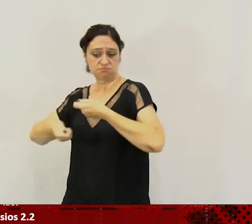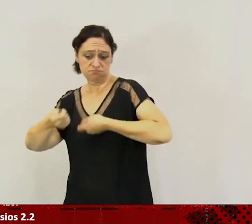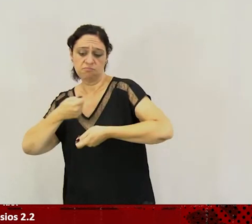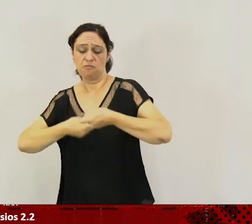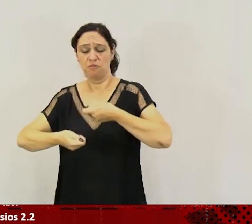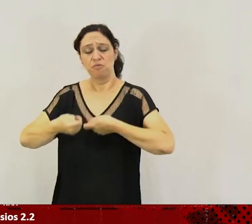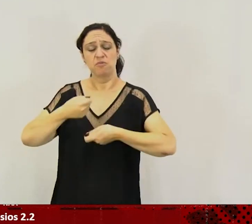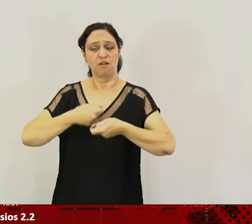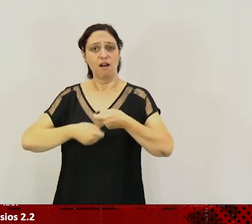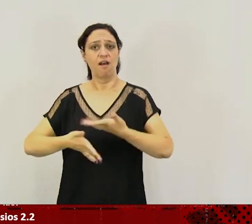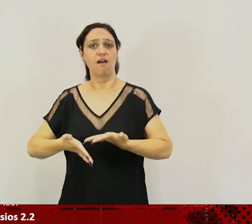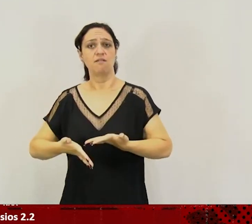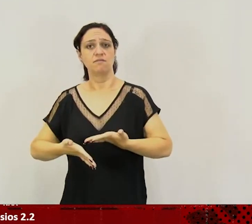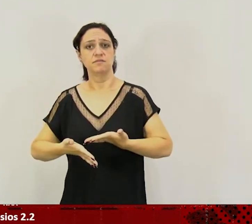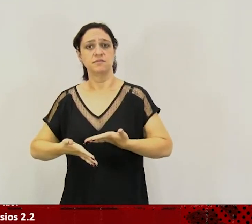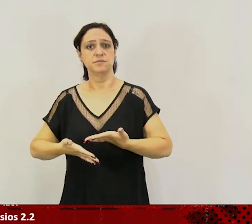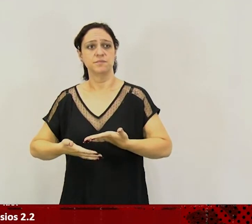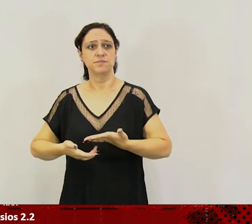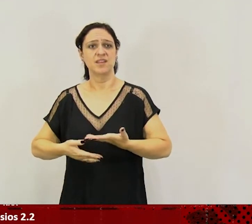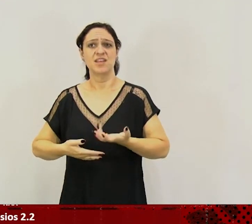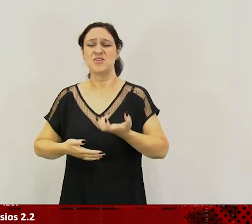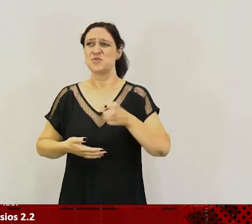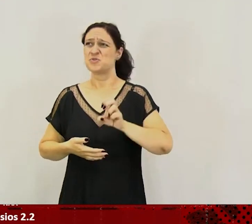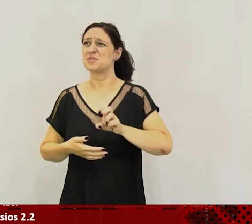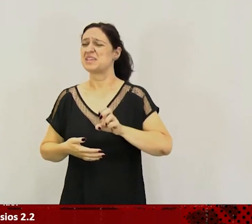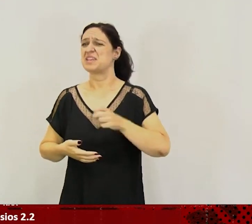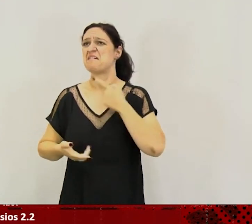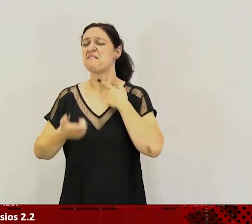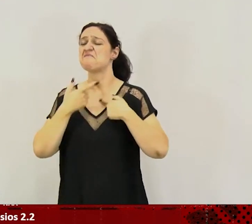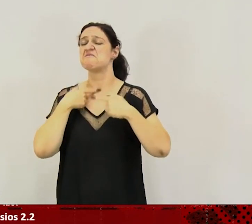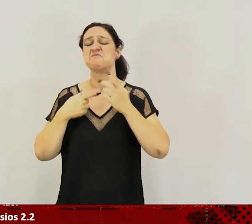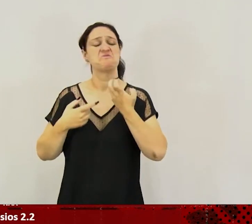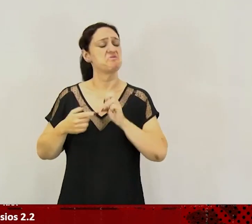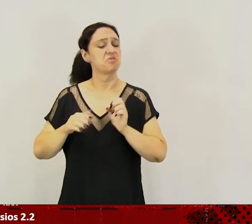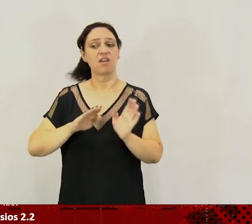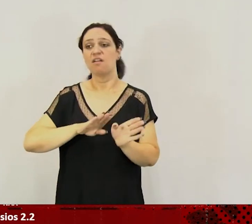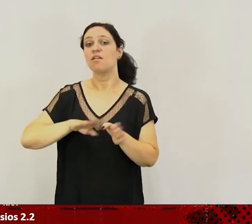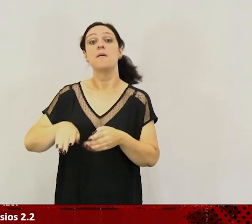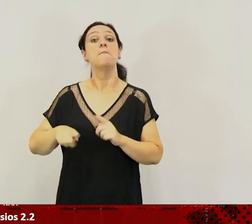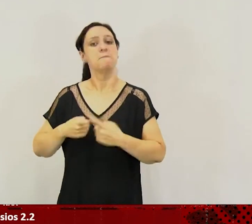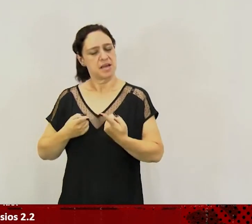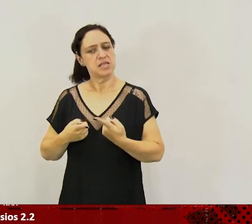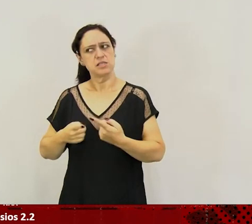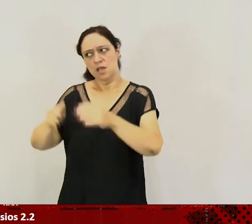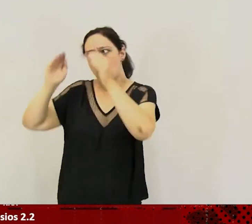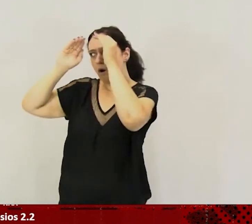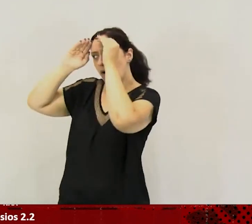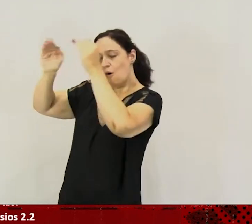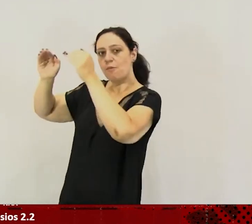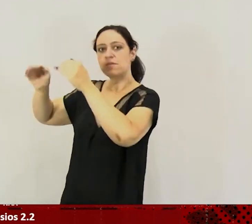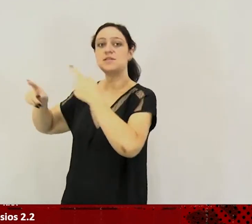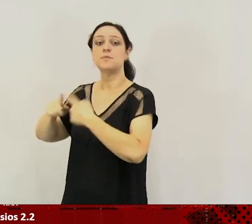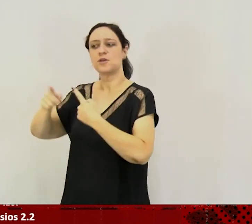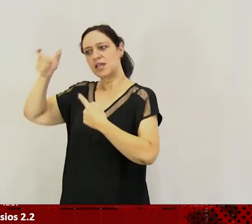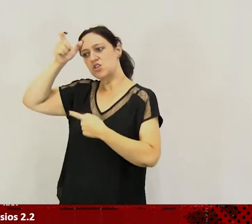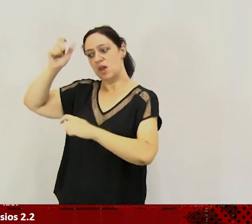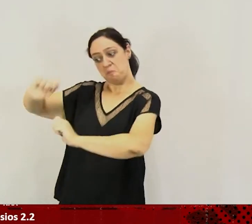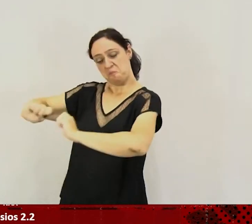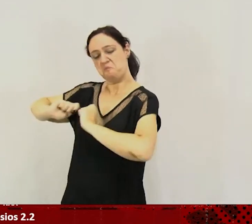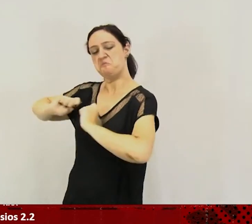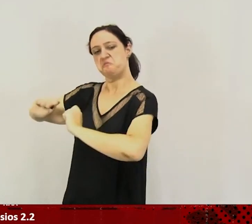controlava. Nós não queríamos fazer certas coisas e acabávamos fazendo. E queríamos fazer